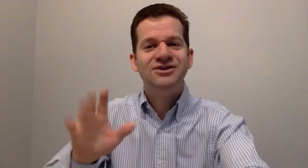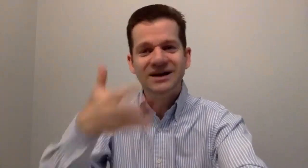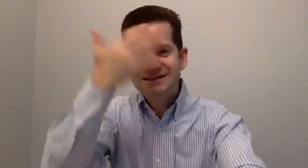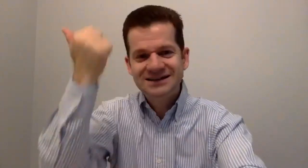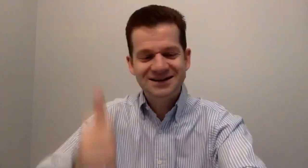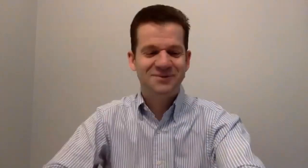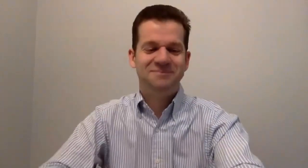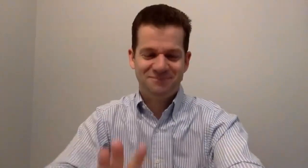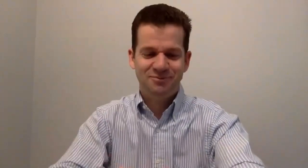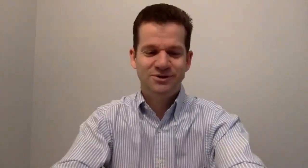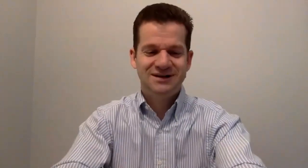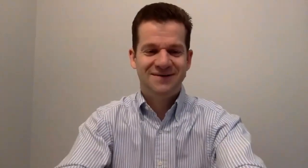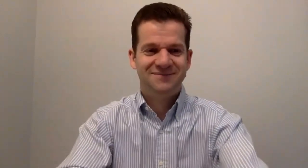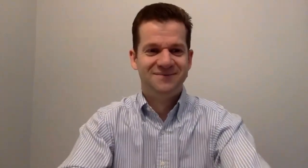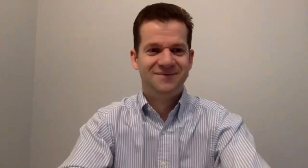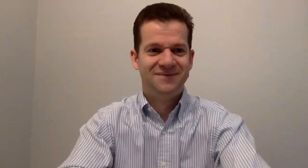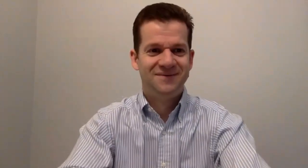Já esqueceu. Vou mostrar.